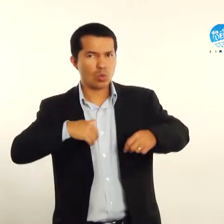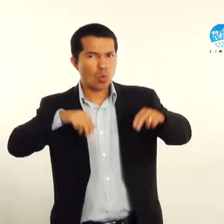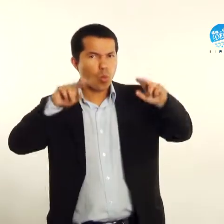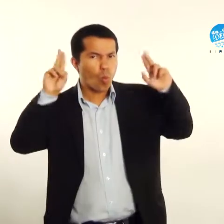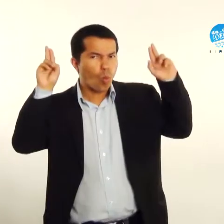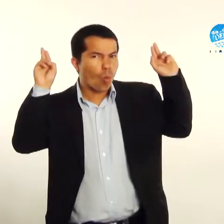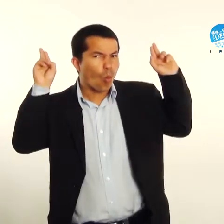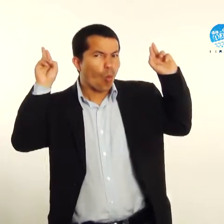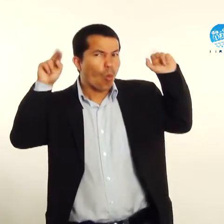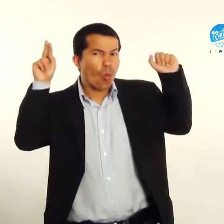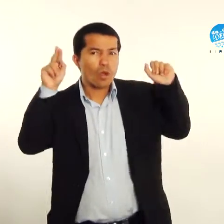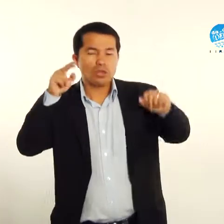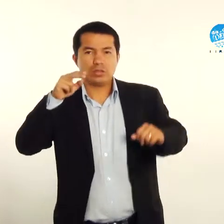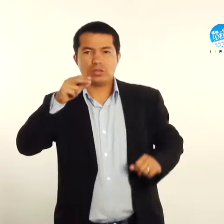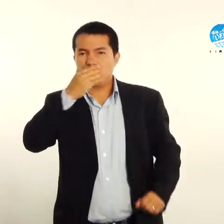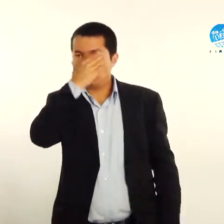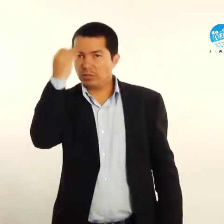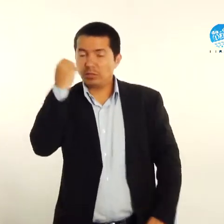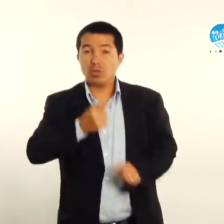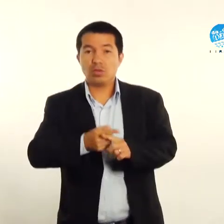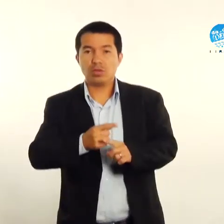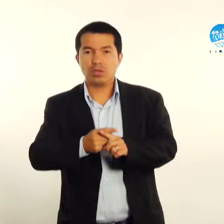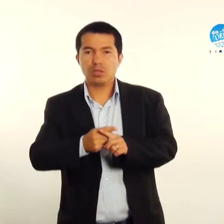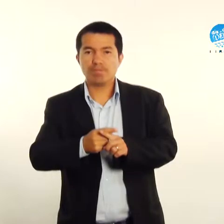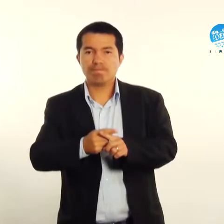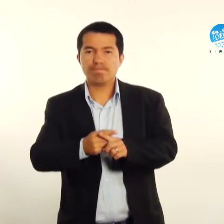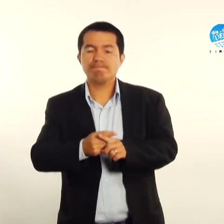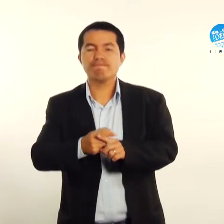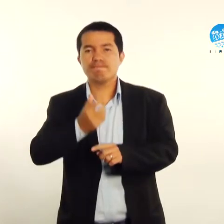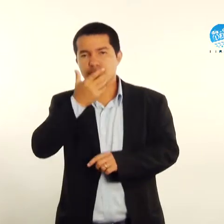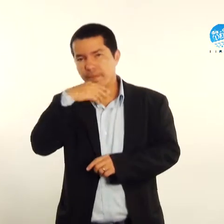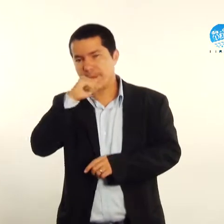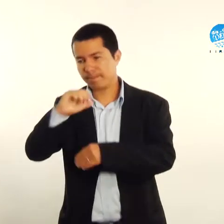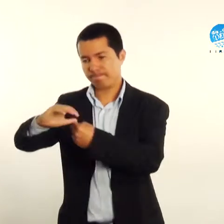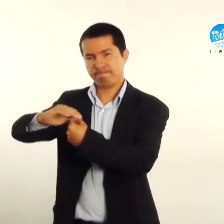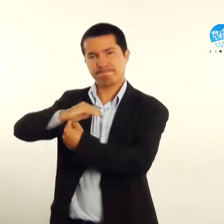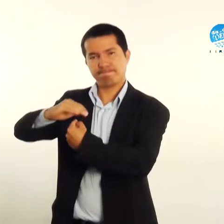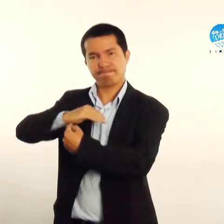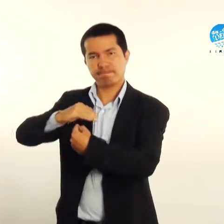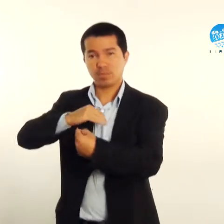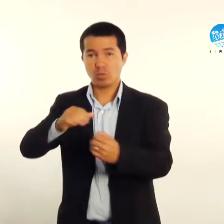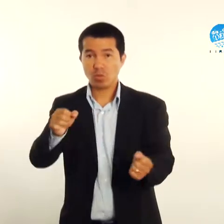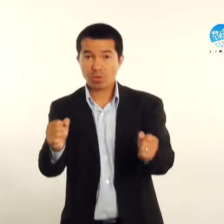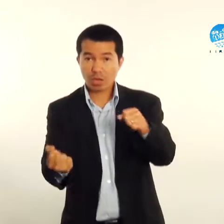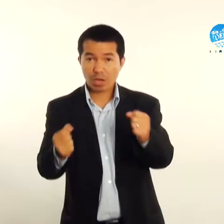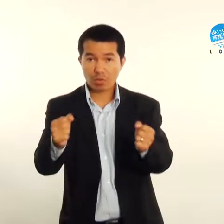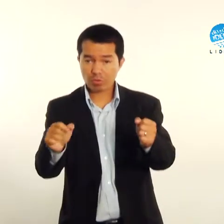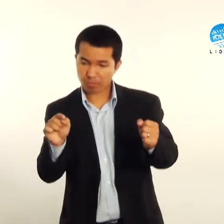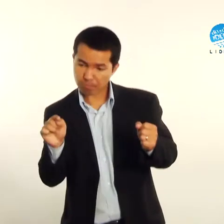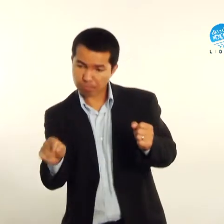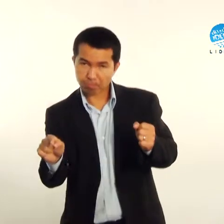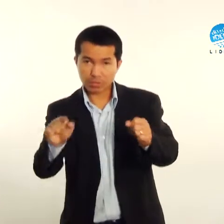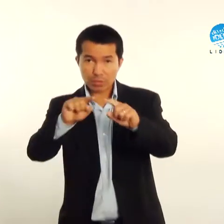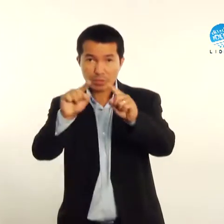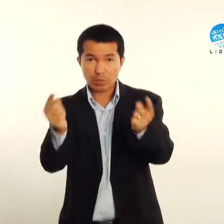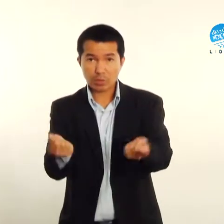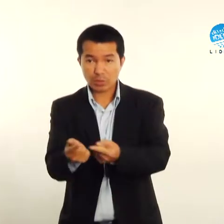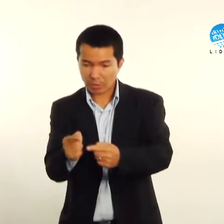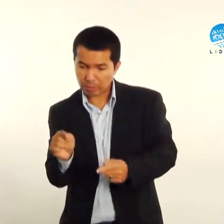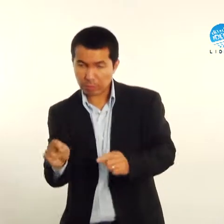Nunca mais na minha vida eu baixei um pneu de carro. Nunca mais. Você já pensou, tem